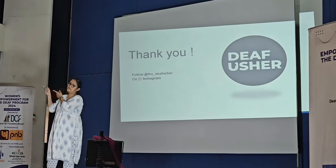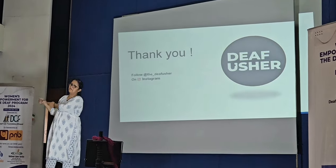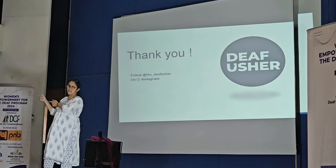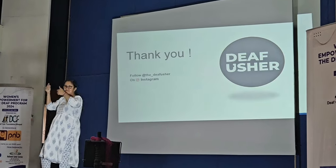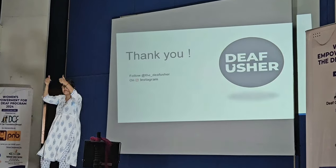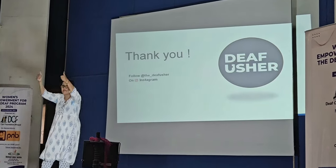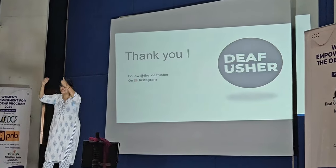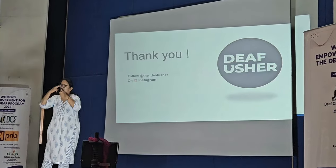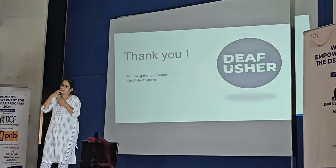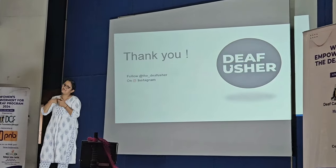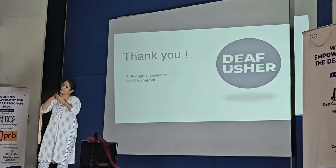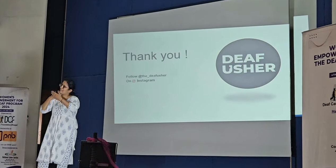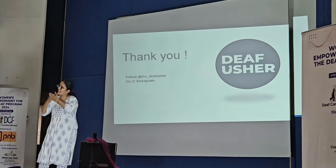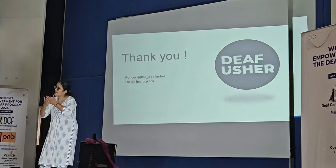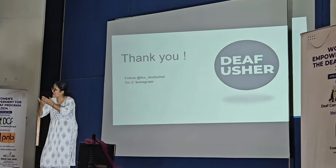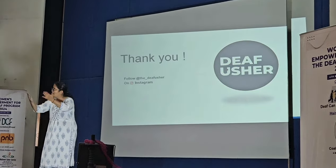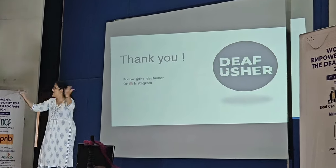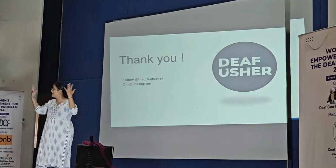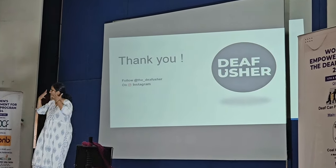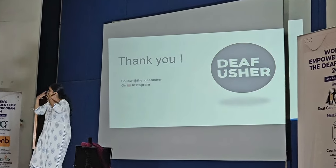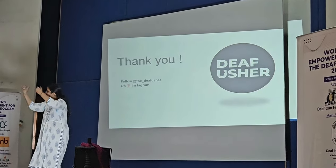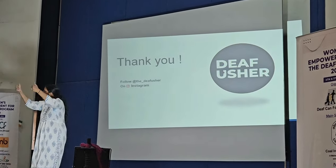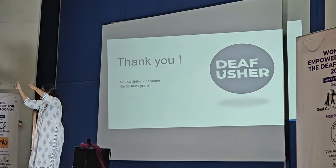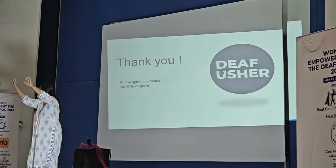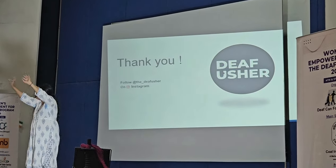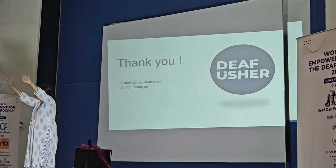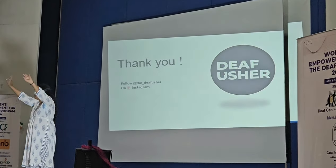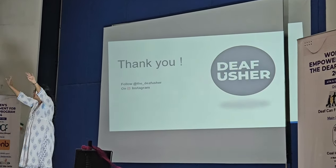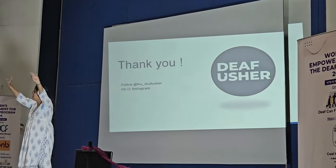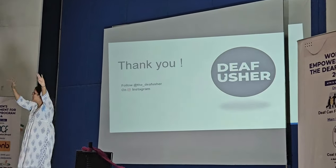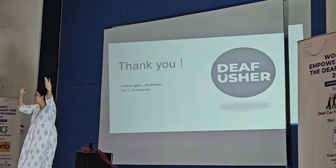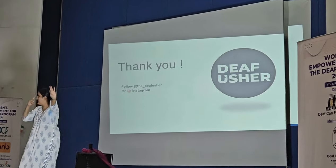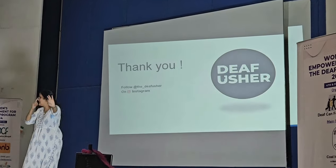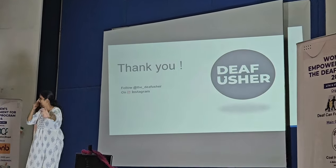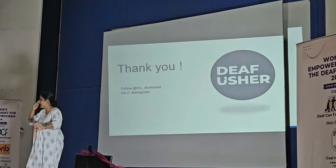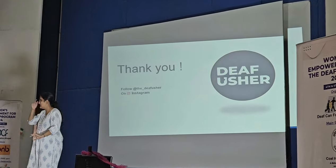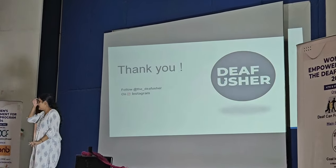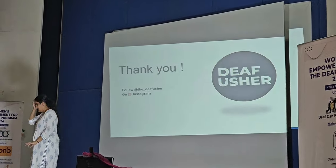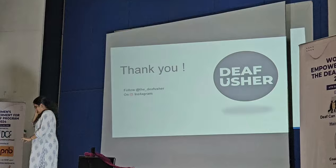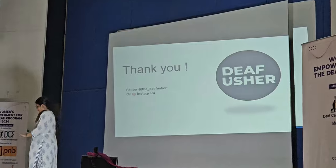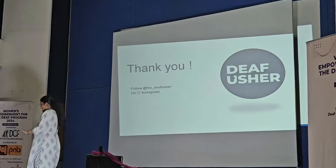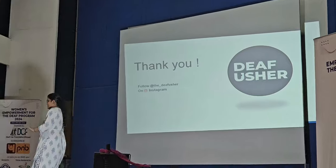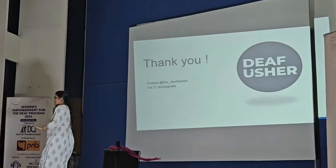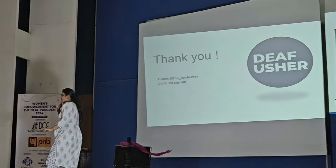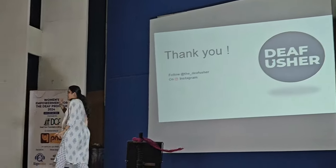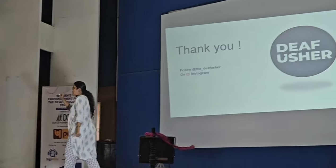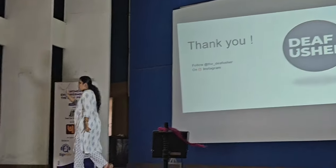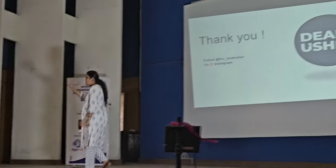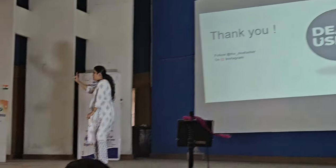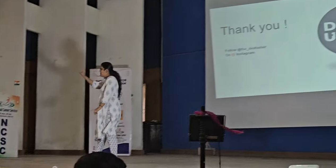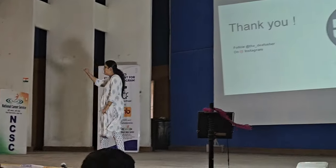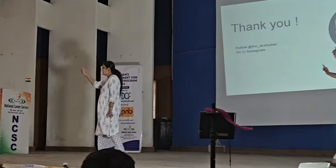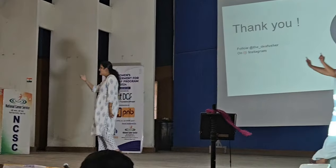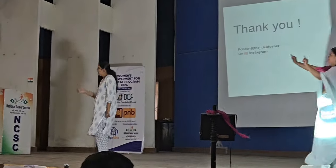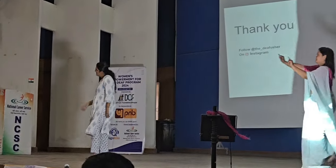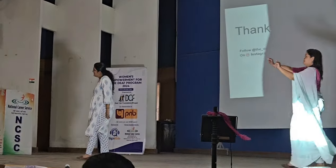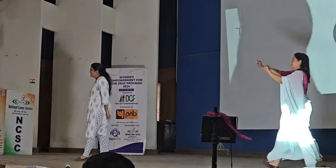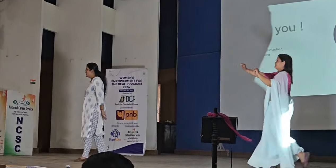और इंस्टाग्राम पे आई होप आप सभी को काफी अवेयर अवेयरनेस मिली होगी सेमिनार के बाद। थैंक यू सो मच, मे बी